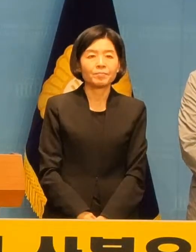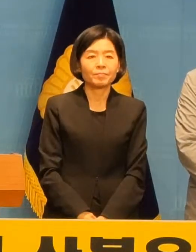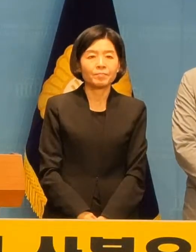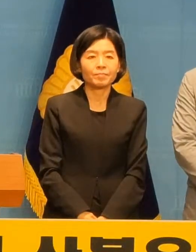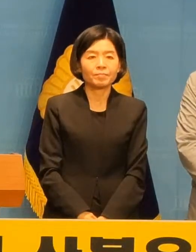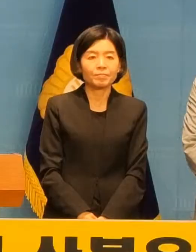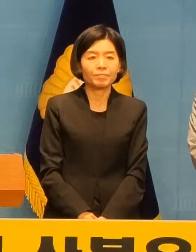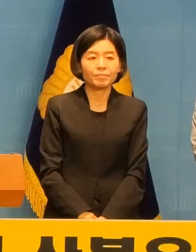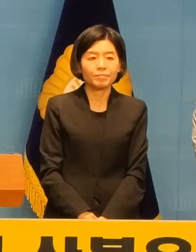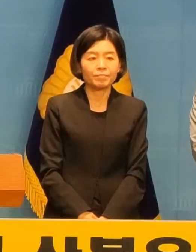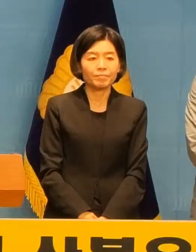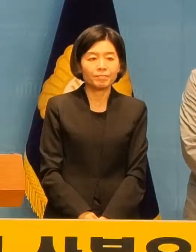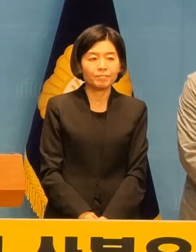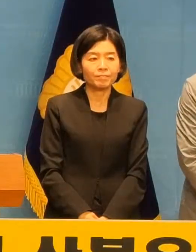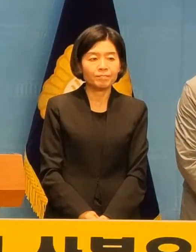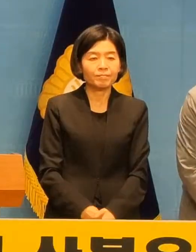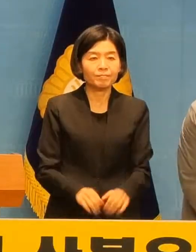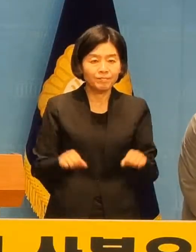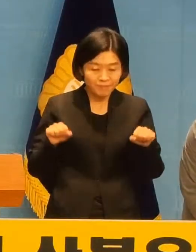인사하고 가지요.